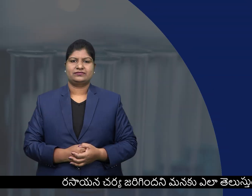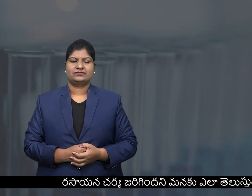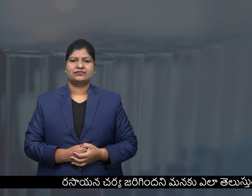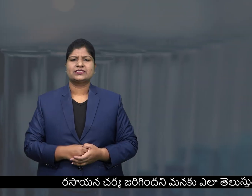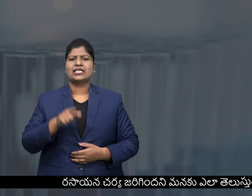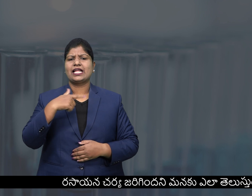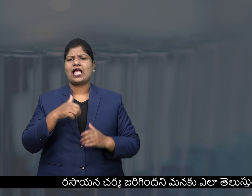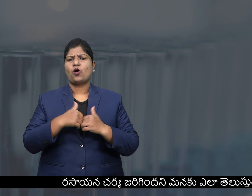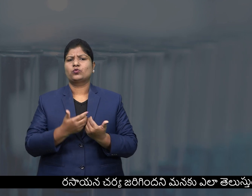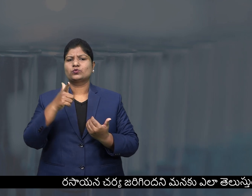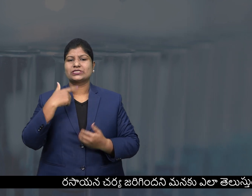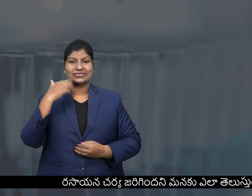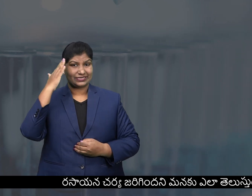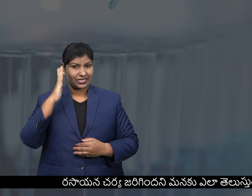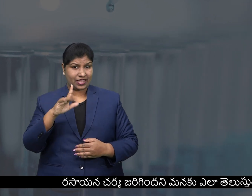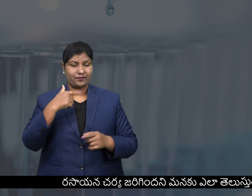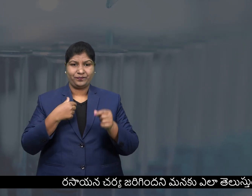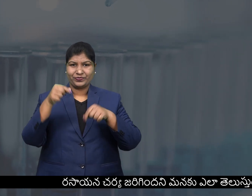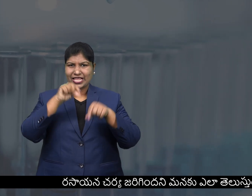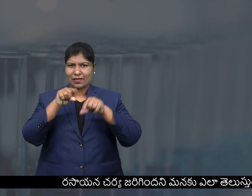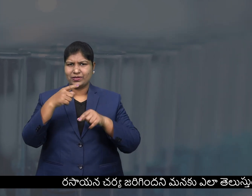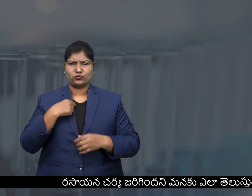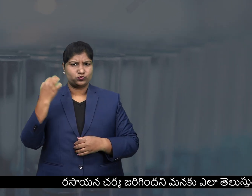రసాయన చర్య జరిగిందని మనకు ఎలా తెలుస్తుంది?